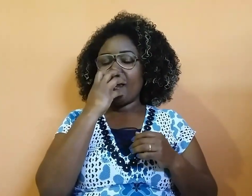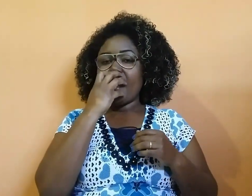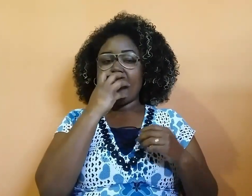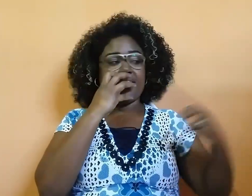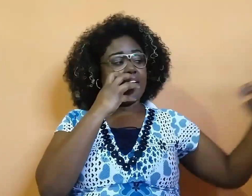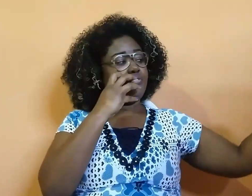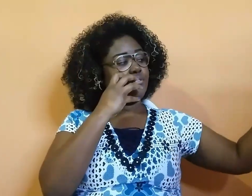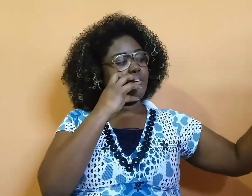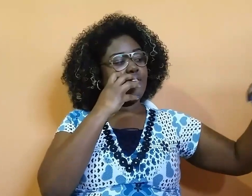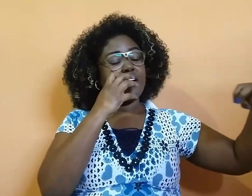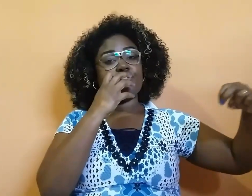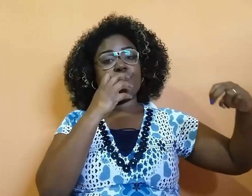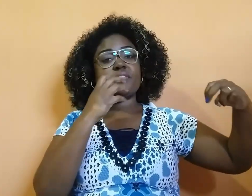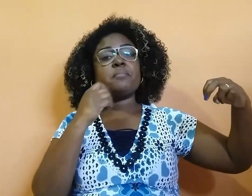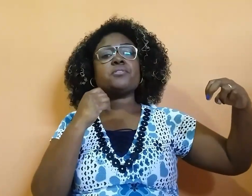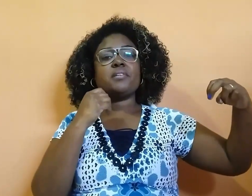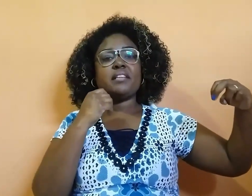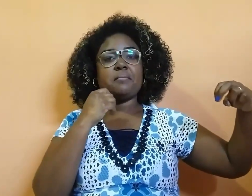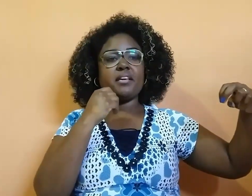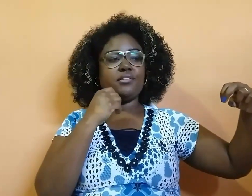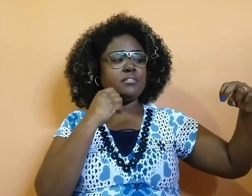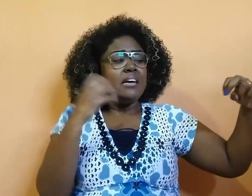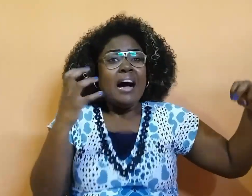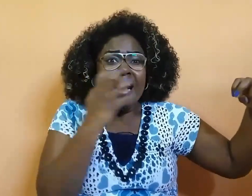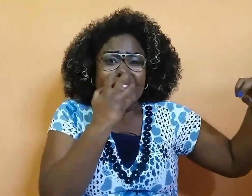a estava indo lá o cachorro se a pessoa tem medo